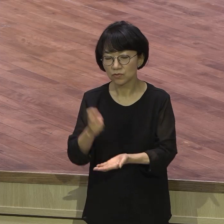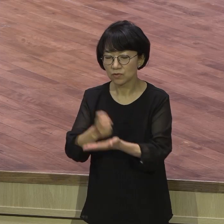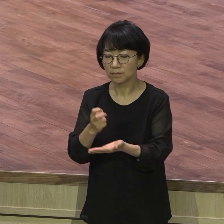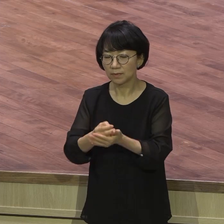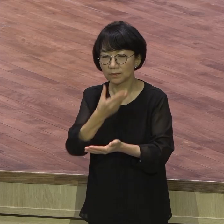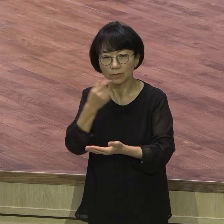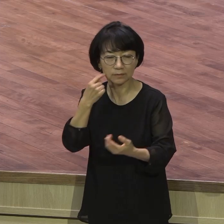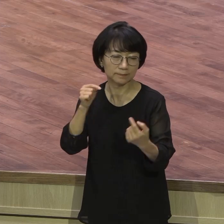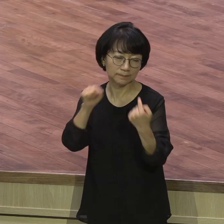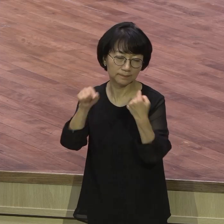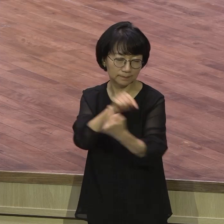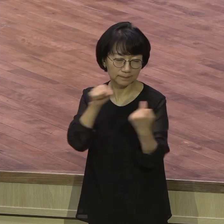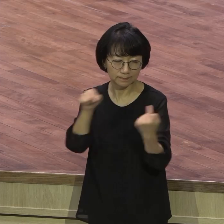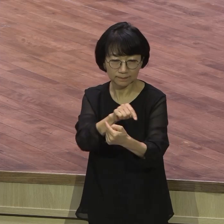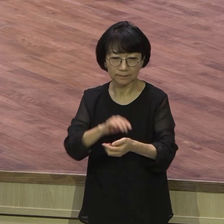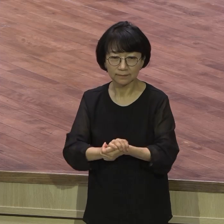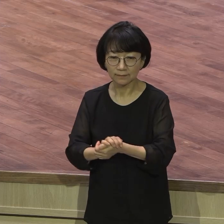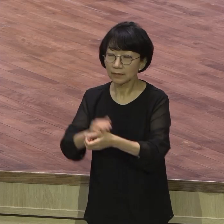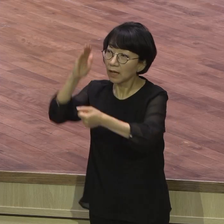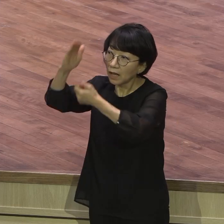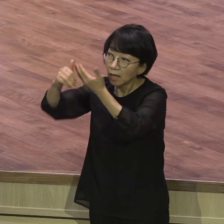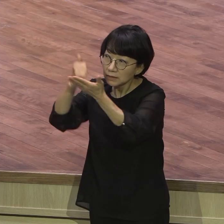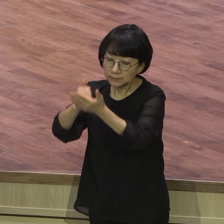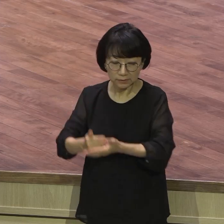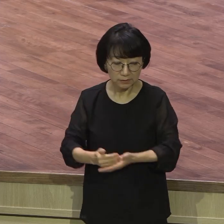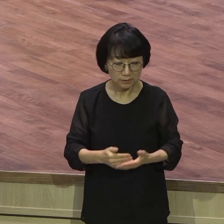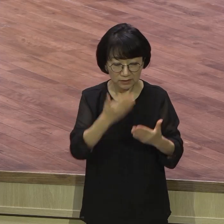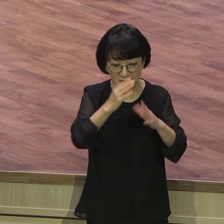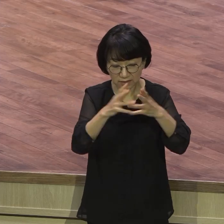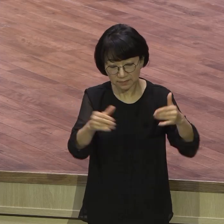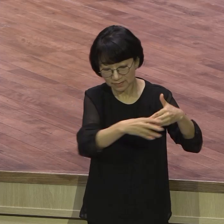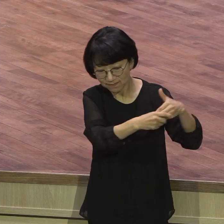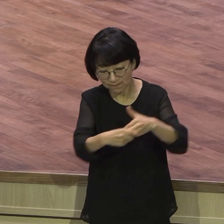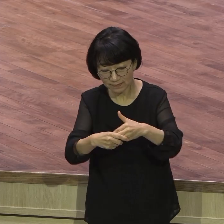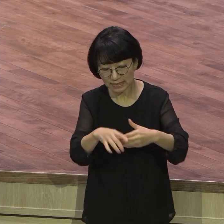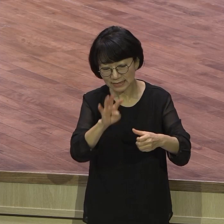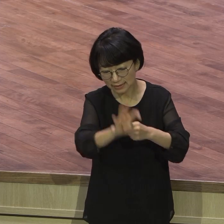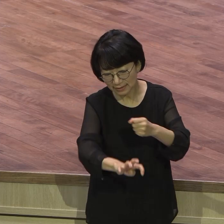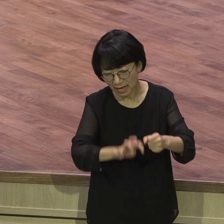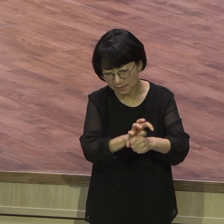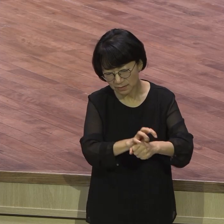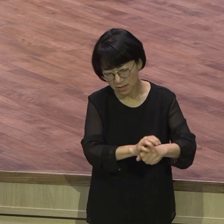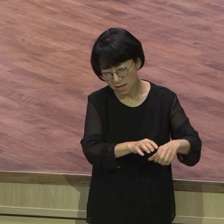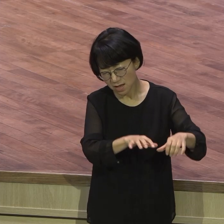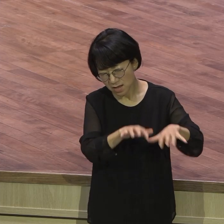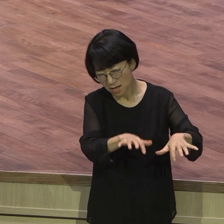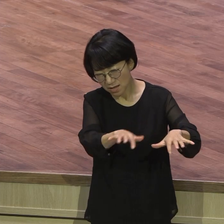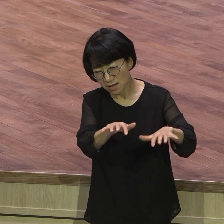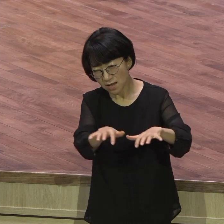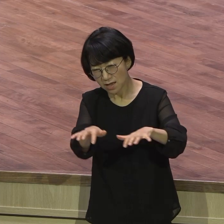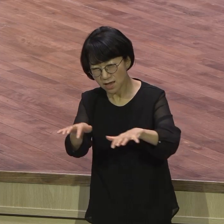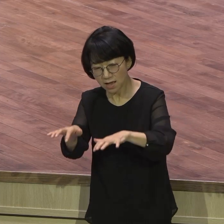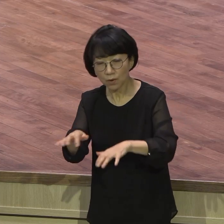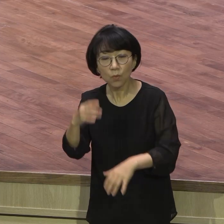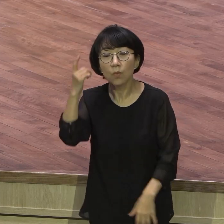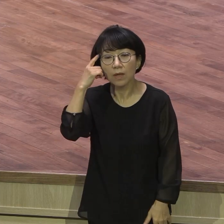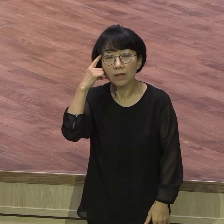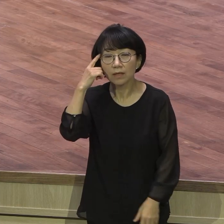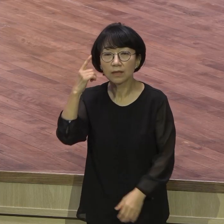왜 사시면 돌립니까 이 풍습이 바뀌면서 뭘 왜 돌려요 오직 하나님만 바라보라고